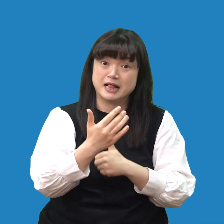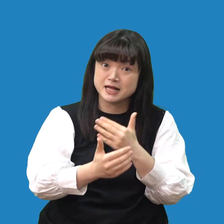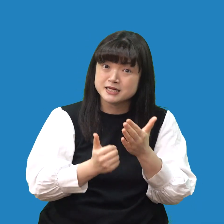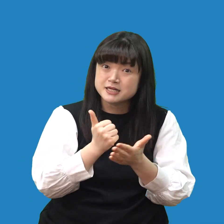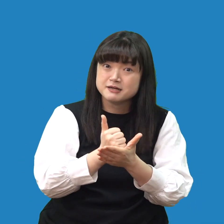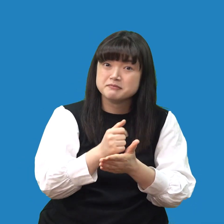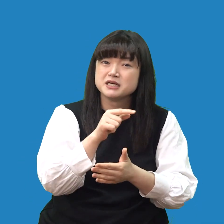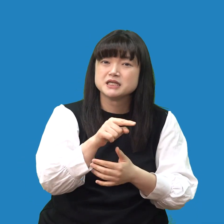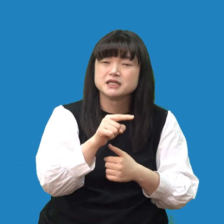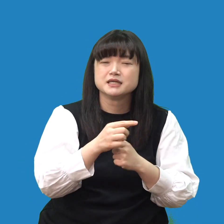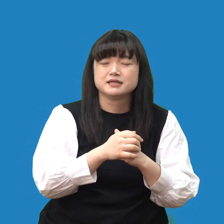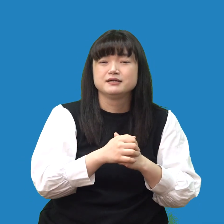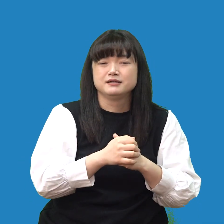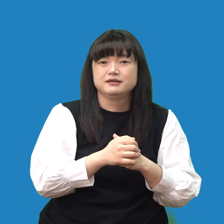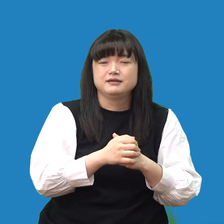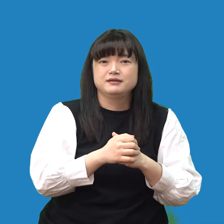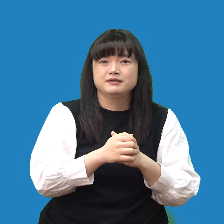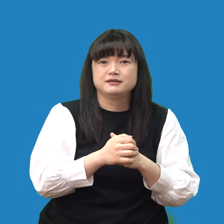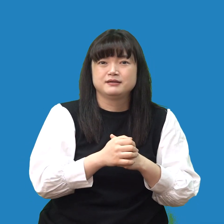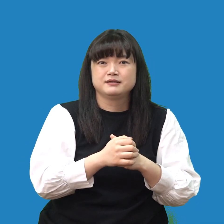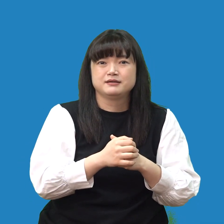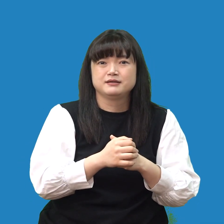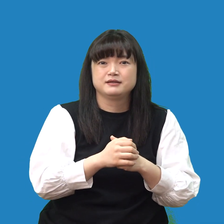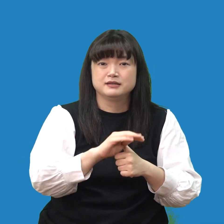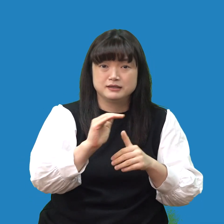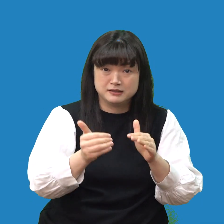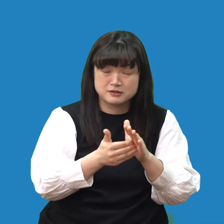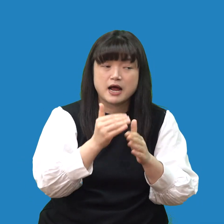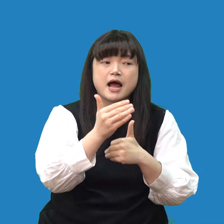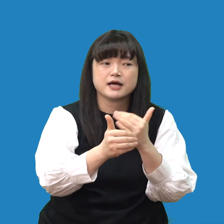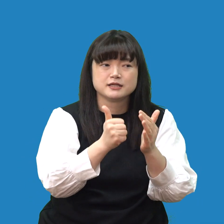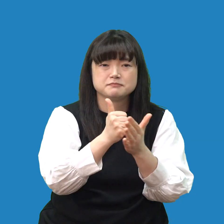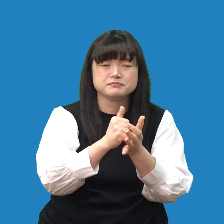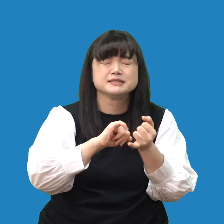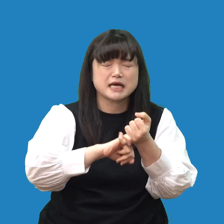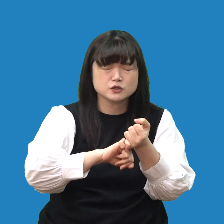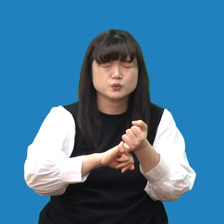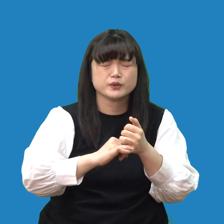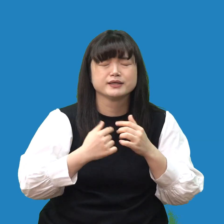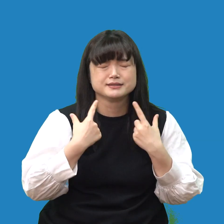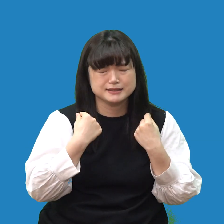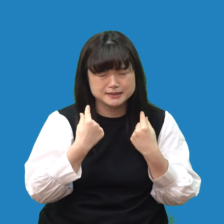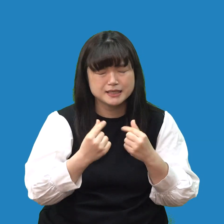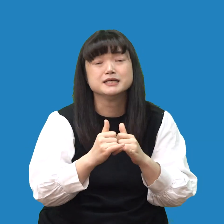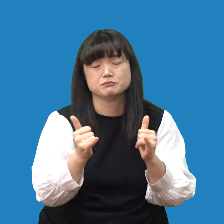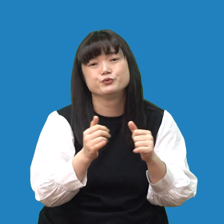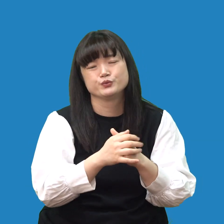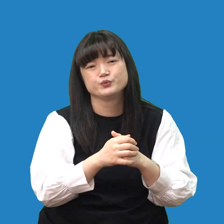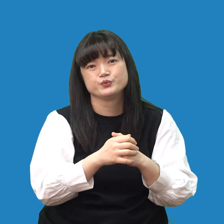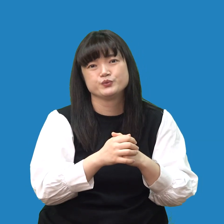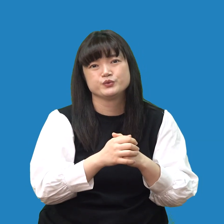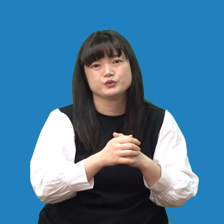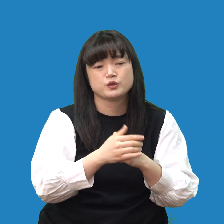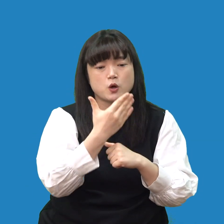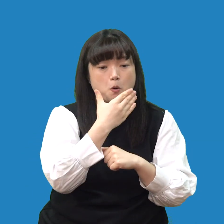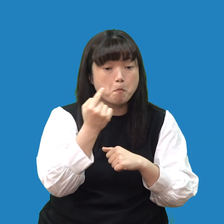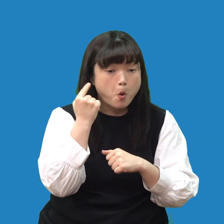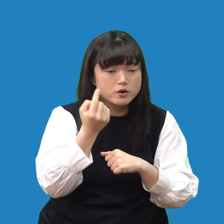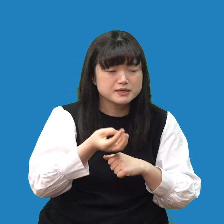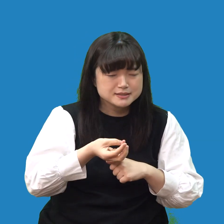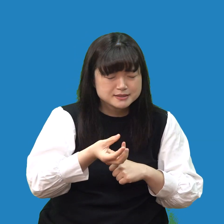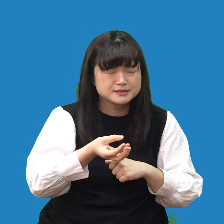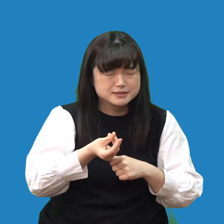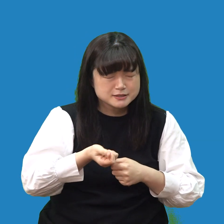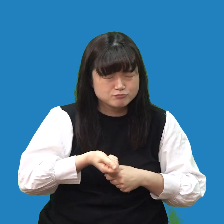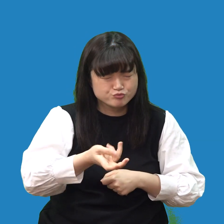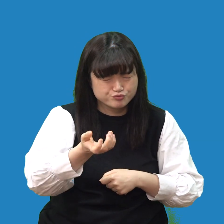하나님이 그렇게 된 것은 하나님이 약속에 신실하신 분이기 때문입니다. 우리가 복음에 씨를 뿌리고